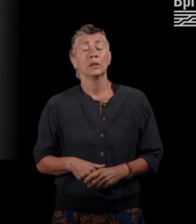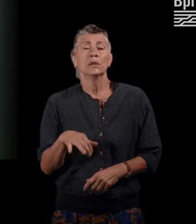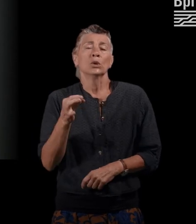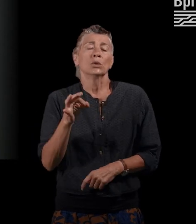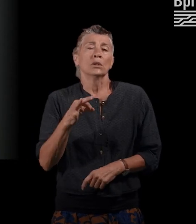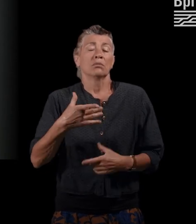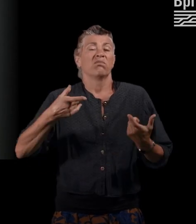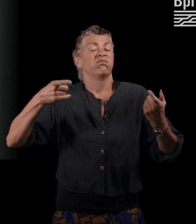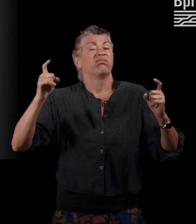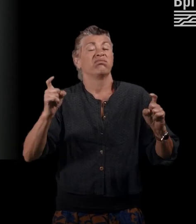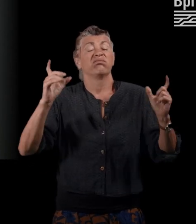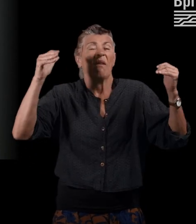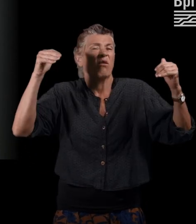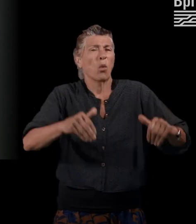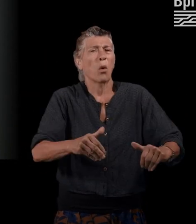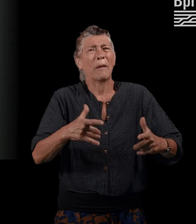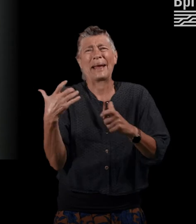effondrement plutôt que crise,